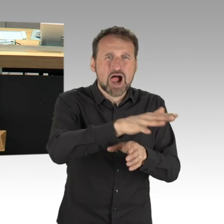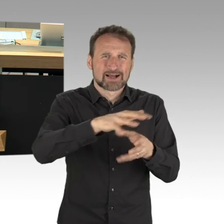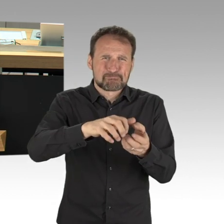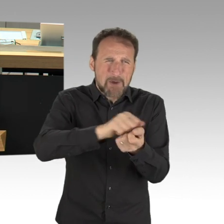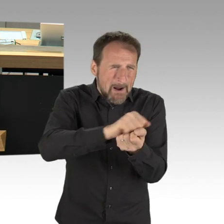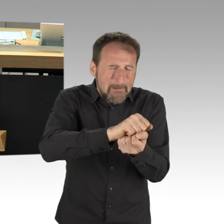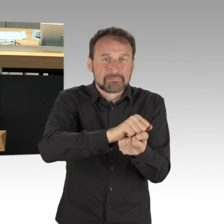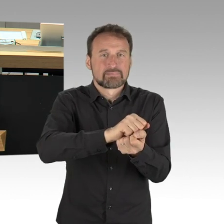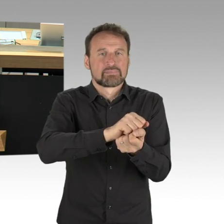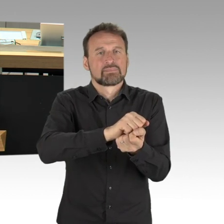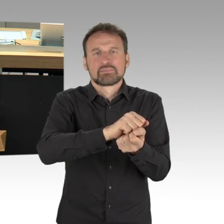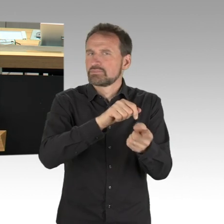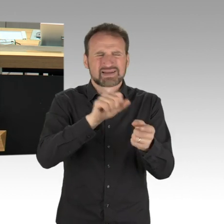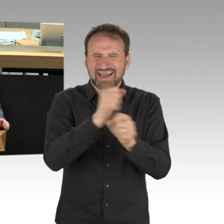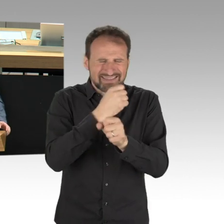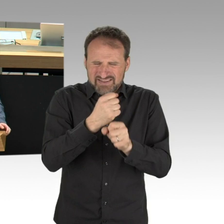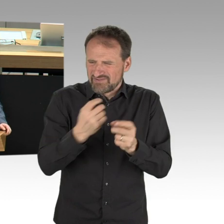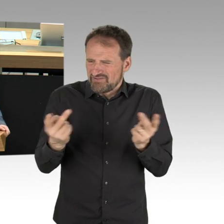kämpfen wie gegen nichts anderes.